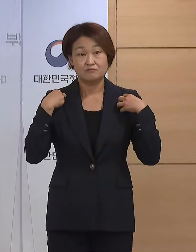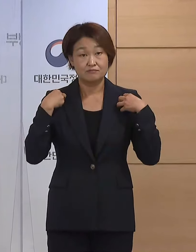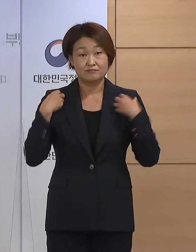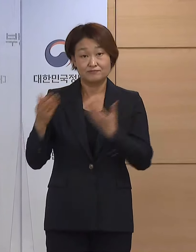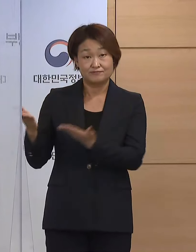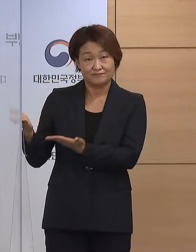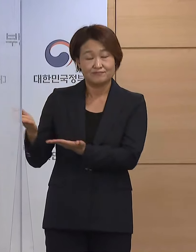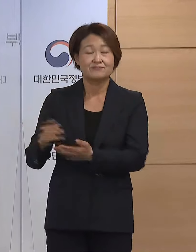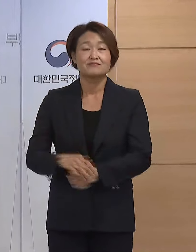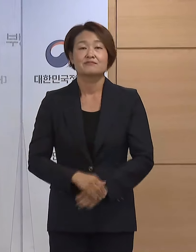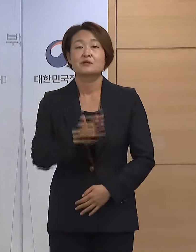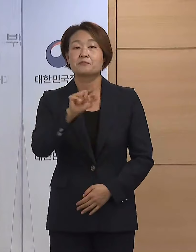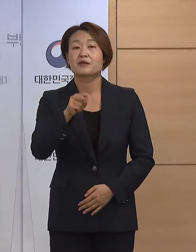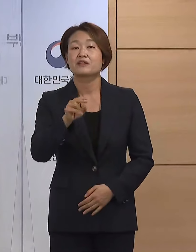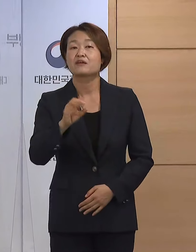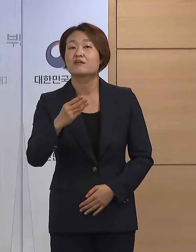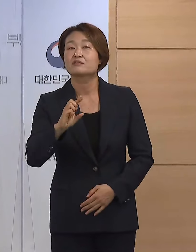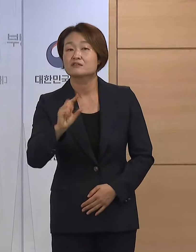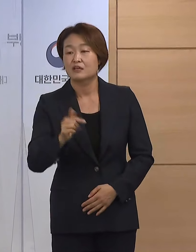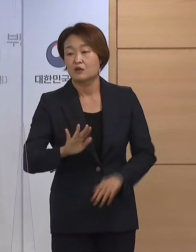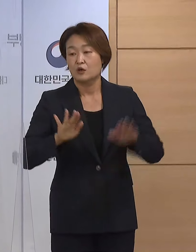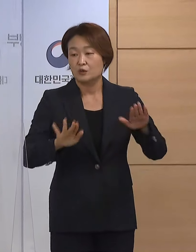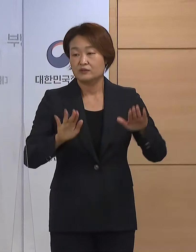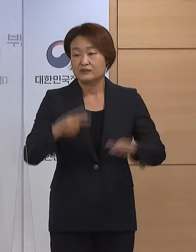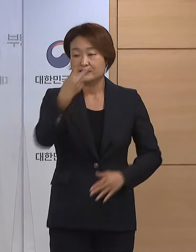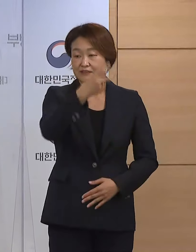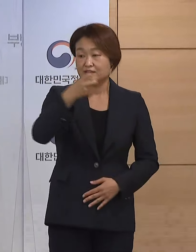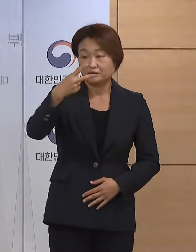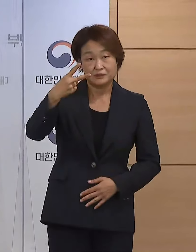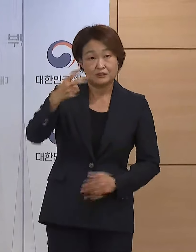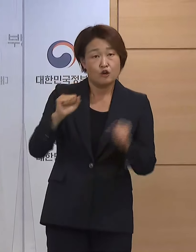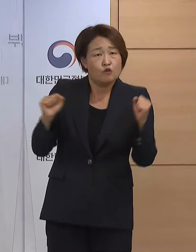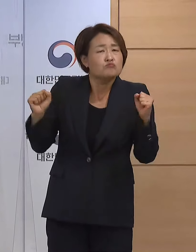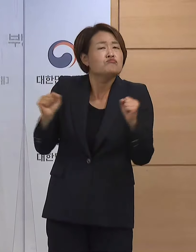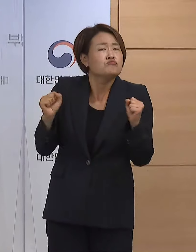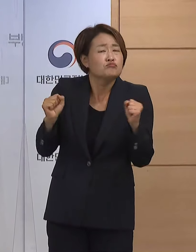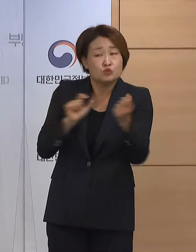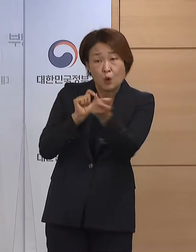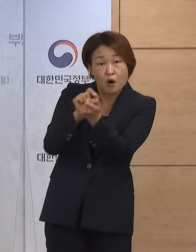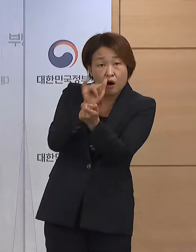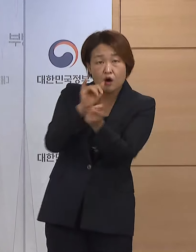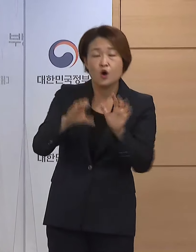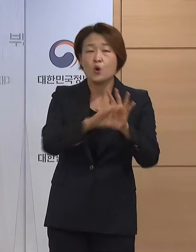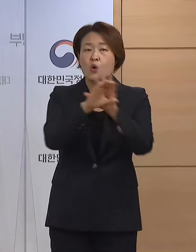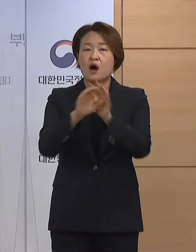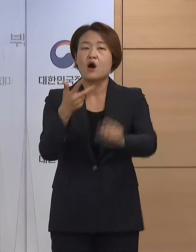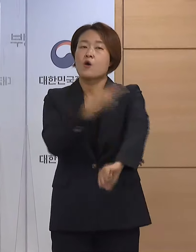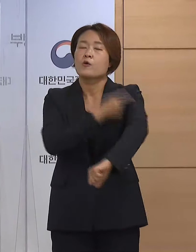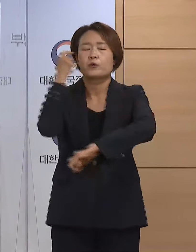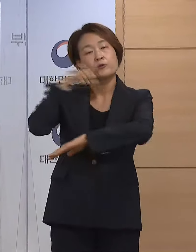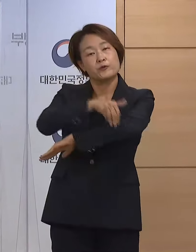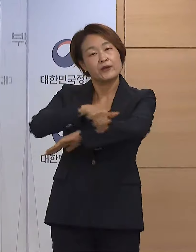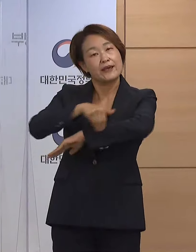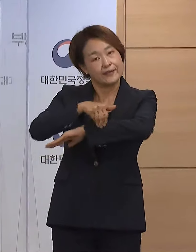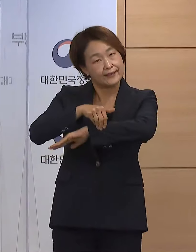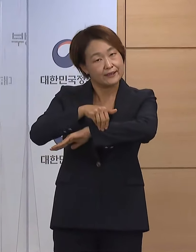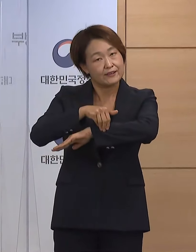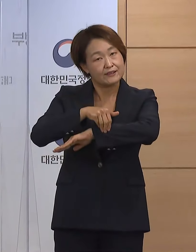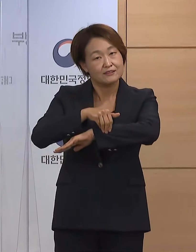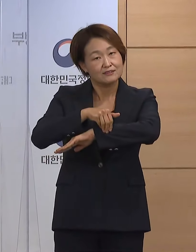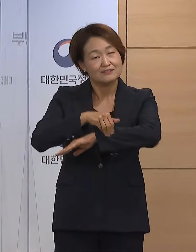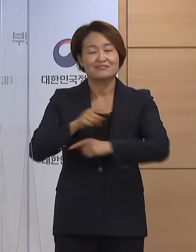질병관리청장입니다. 오늘은 2022-23년 동절기 코로나19 접종계획 기본 방향에